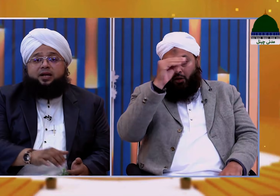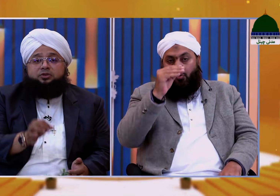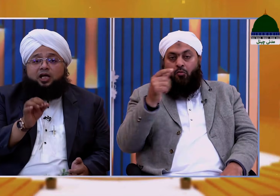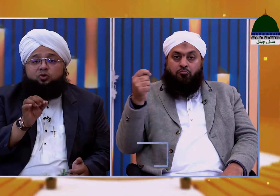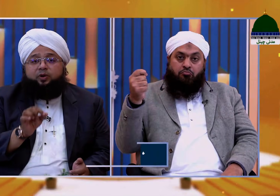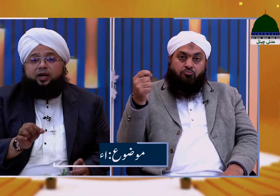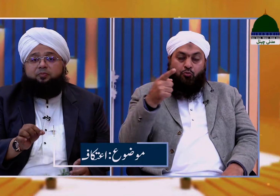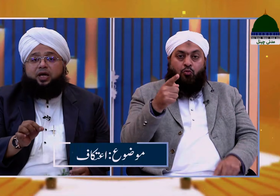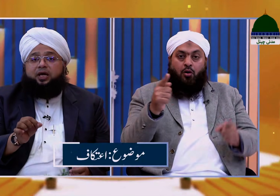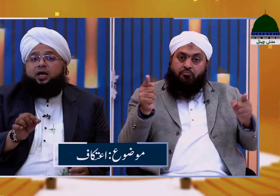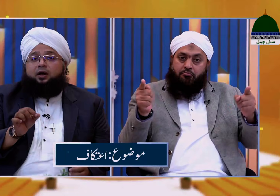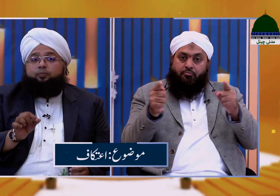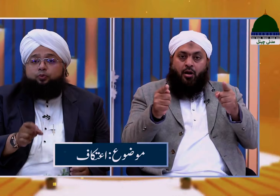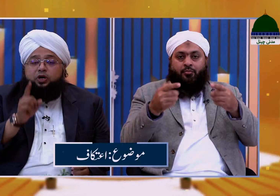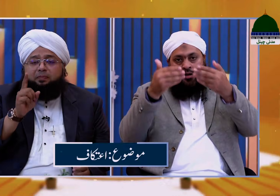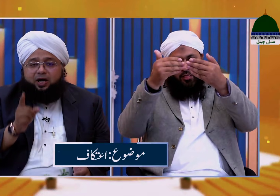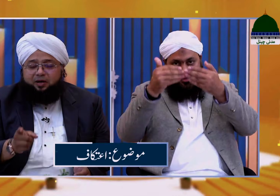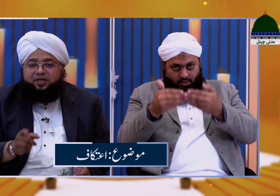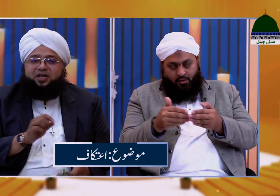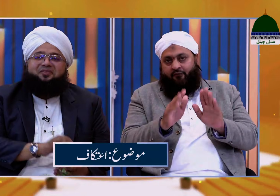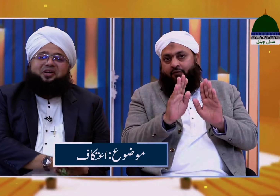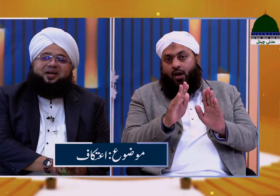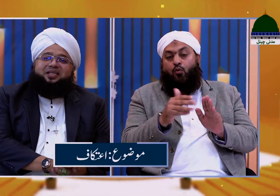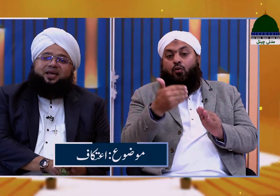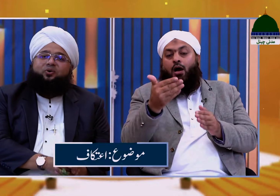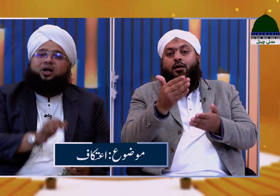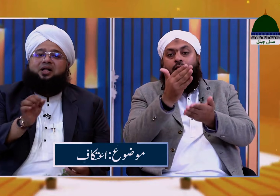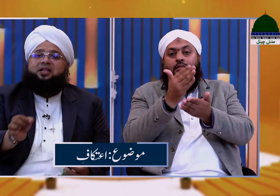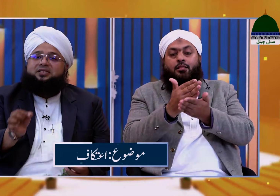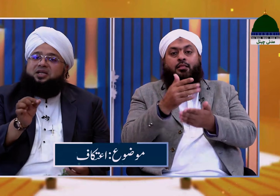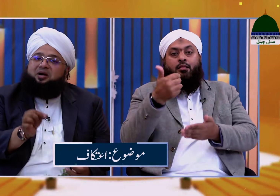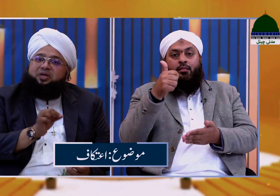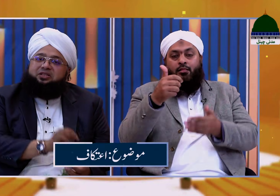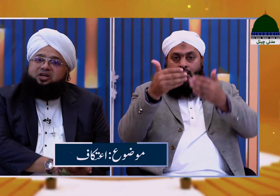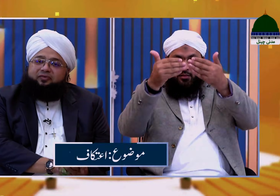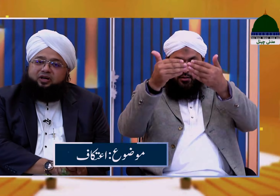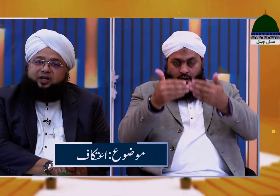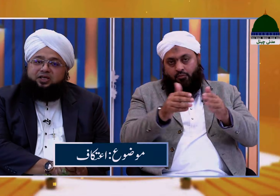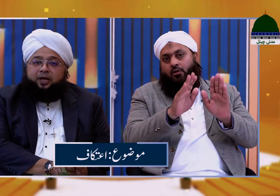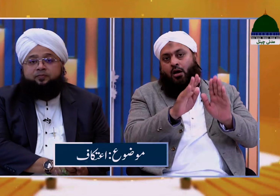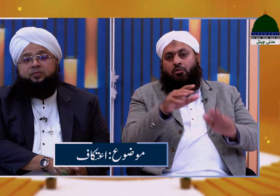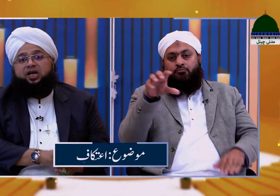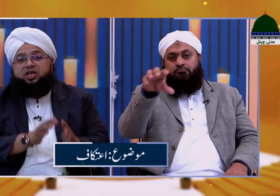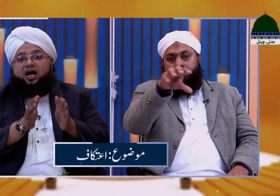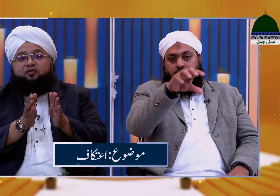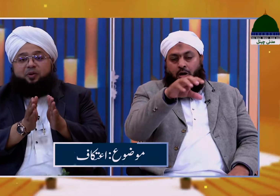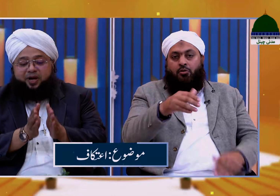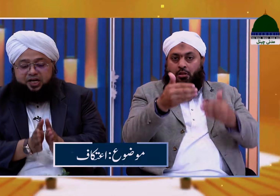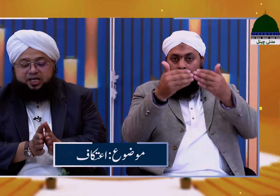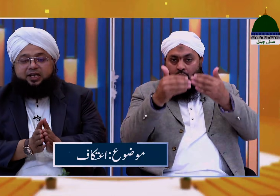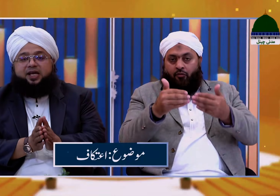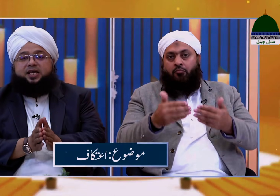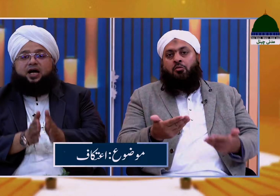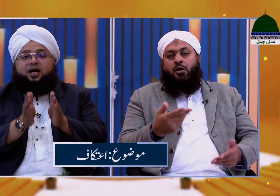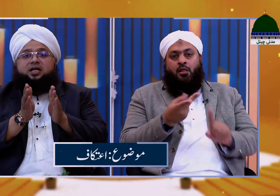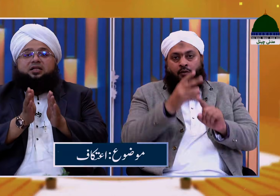ماہ رمضان المبارک میں پورے ماہ کا بھی اعتکاف کرواتی ہے، اور آخری 10 دن کا بھی اعتکاف کرواتی ہے۔ اعتکاف میں بیٹھنے